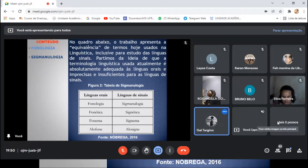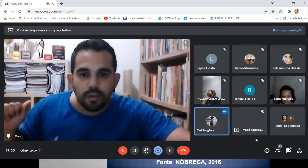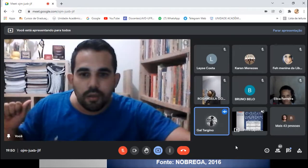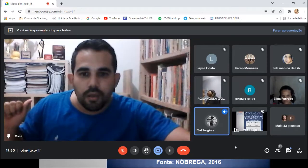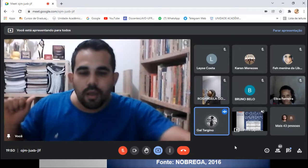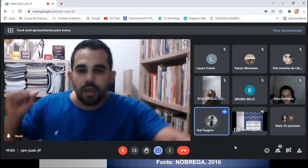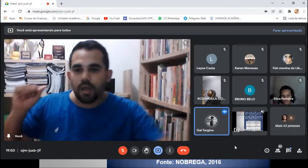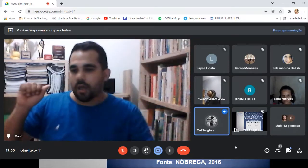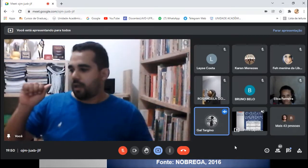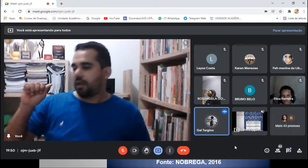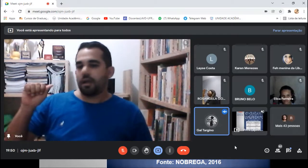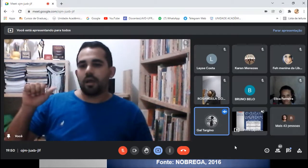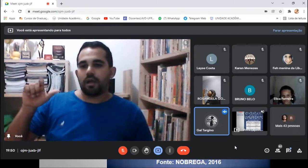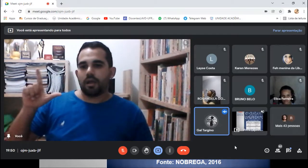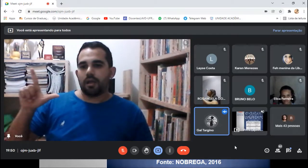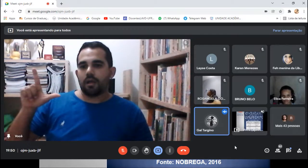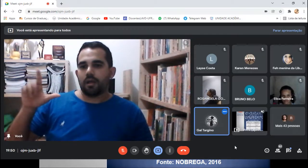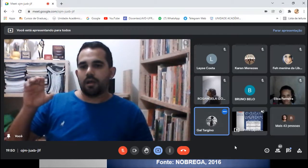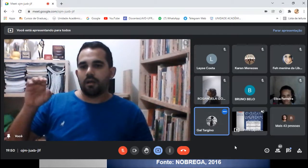Ele está lendo para poder sinalizar.